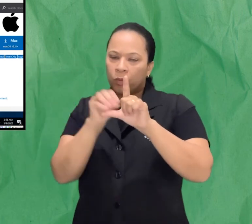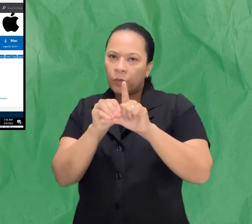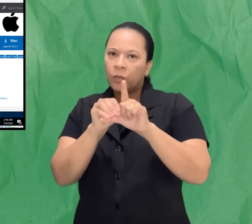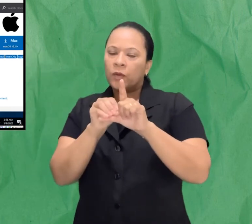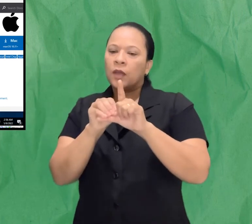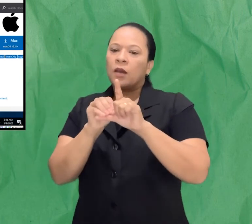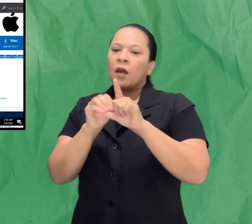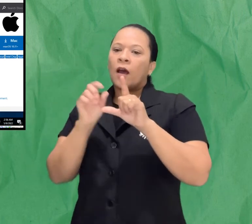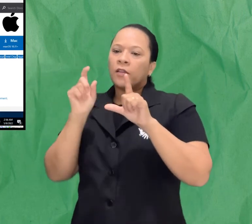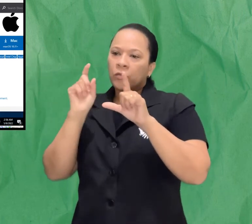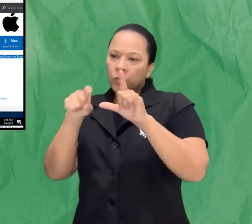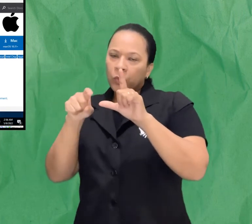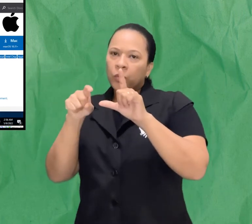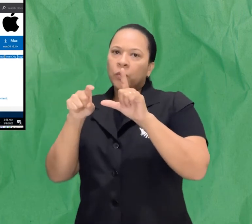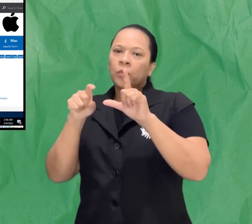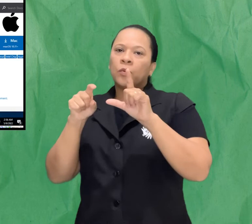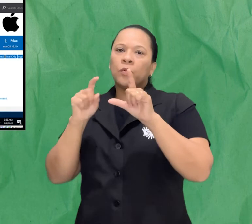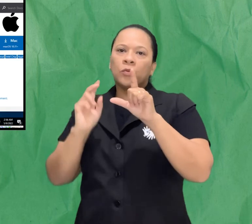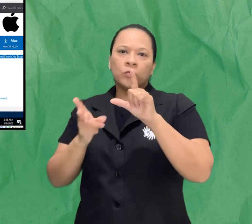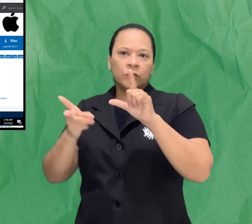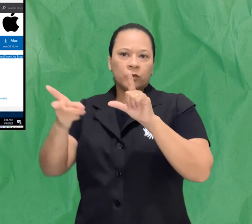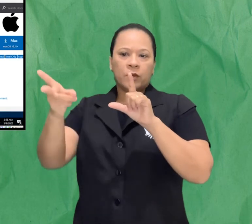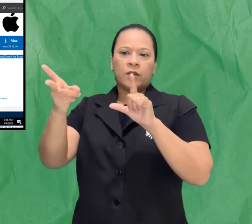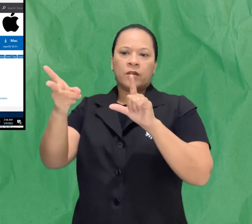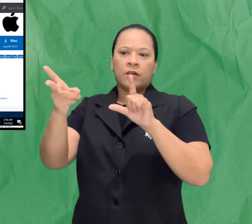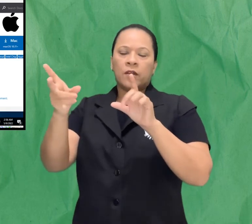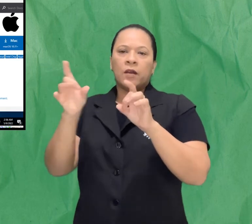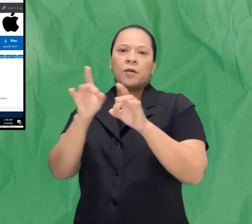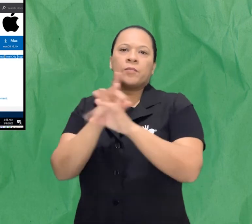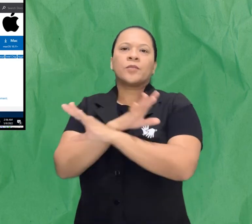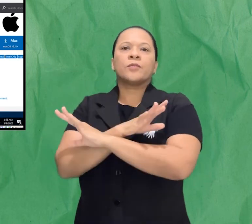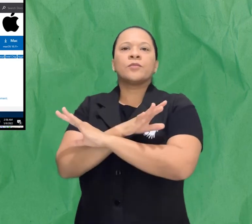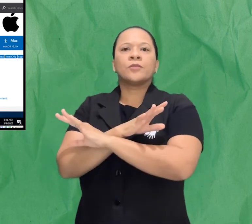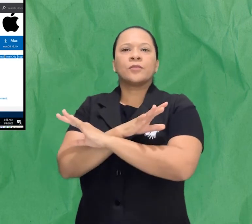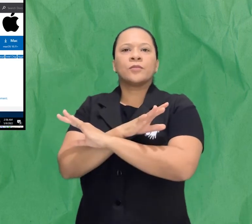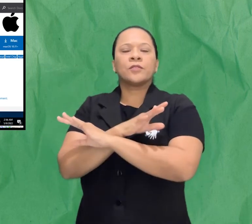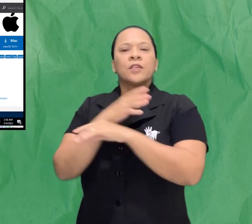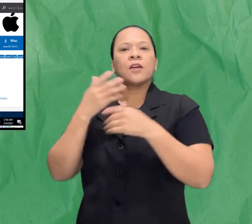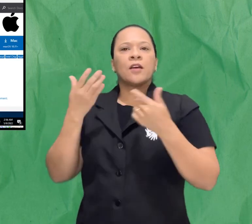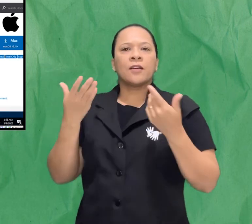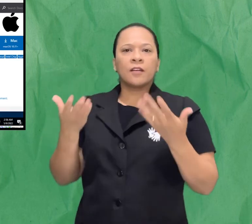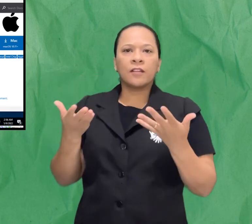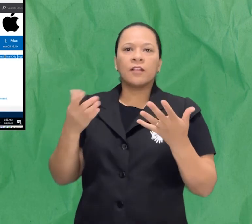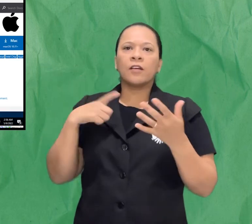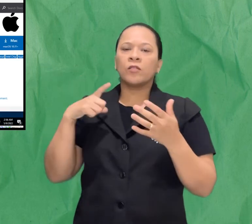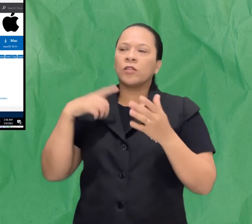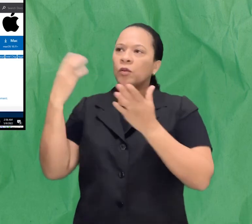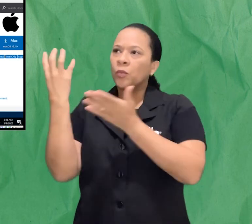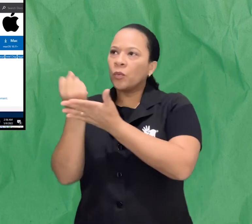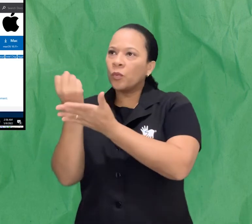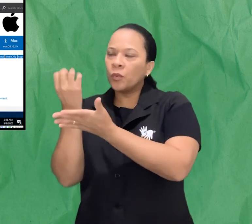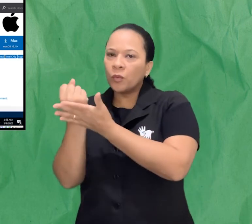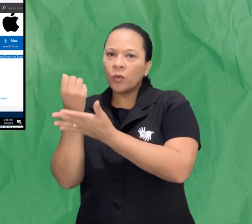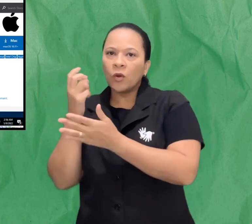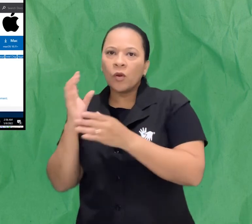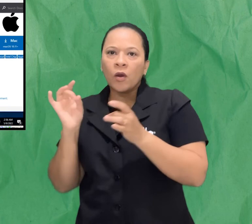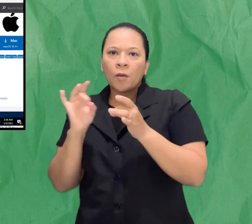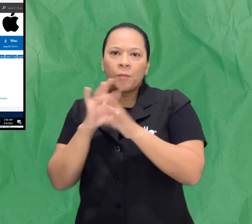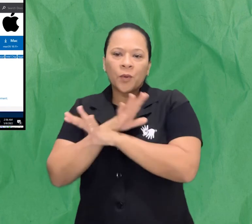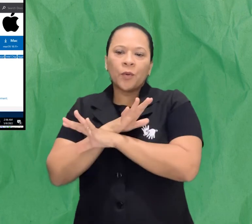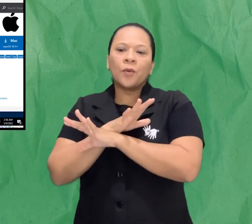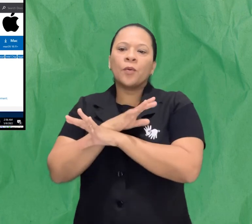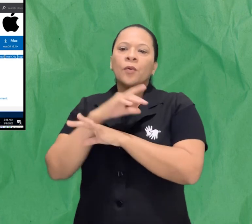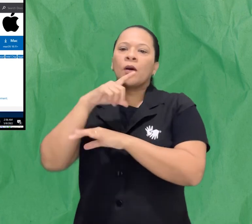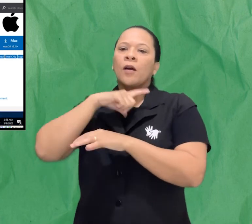instalar, avançar, pronto. Aí assim que terminar a instalação, vai aparecer